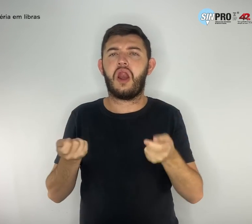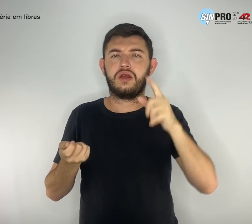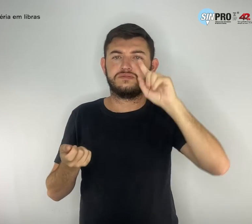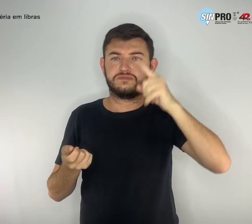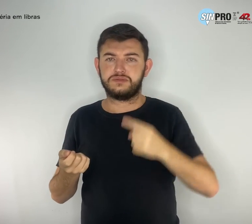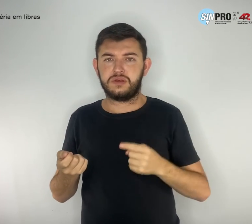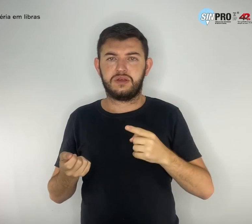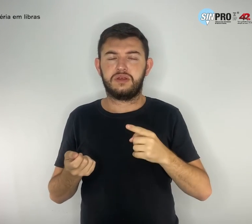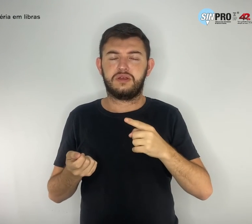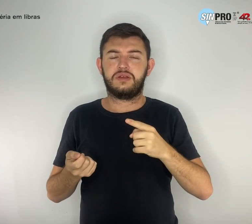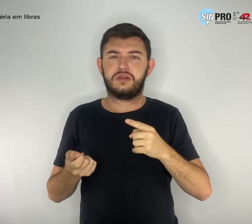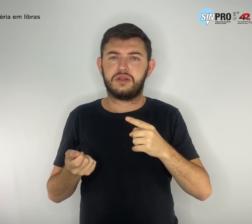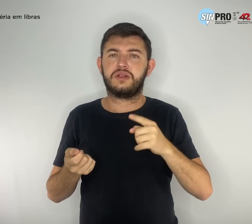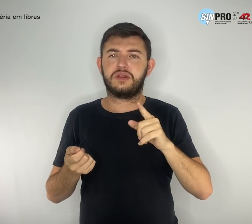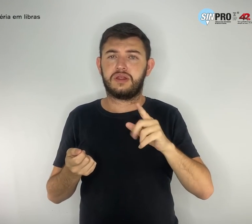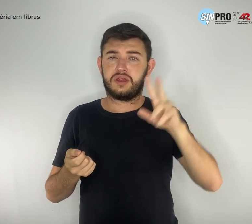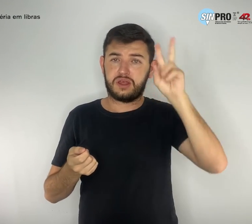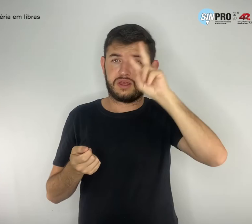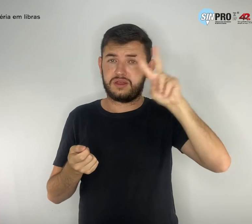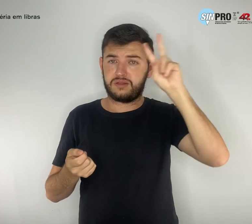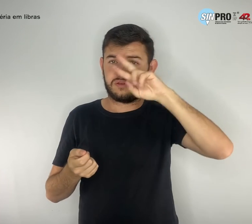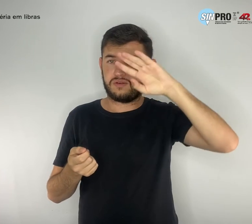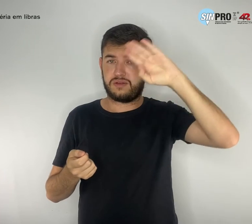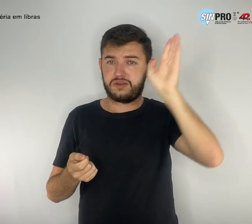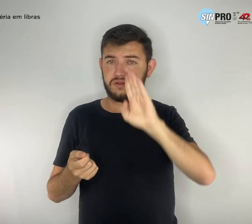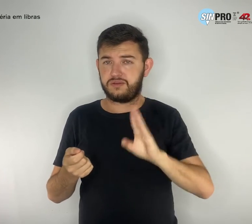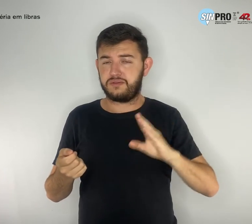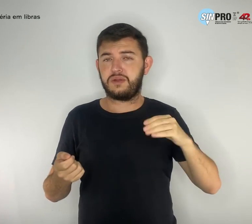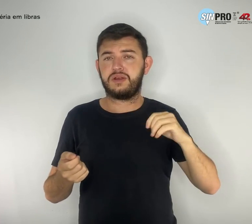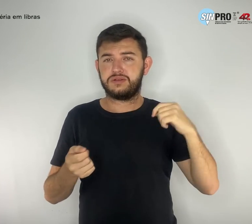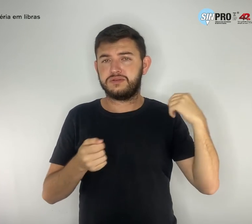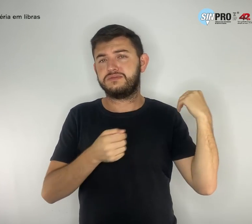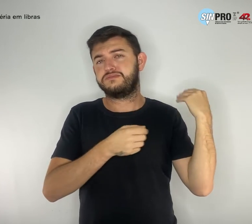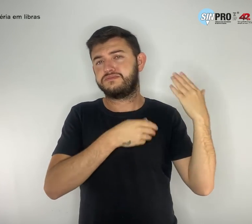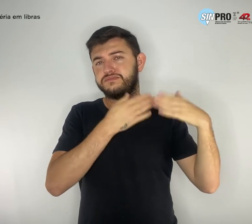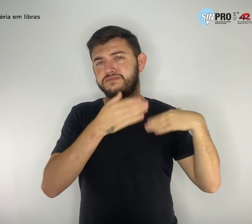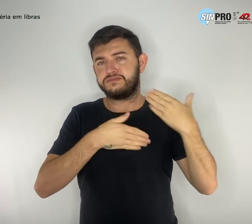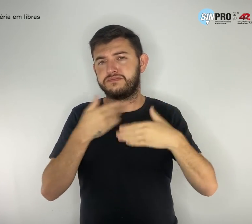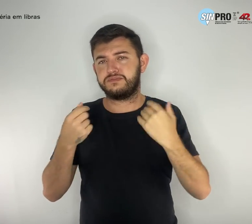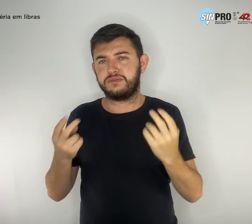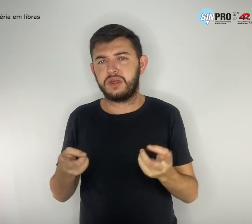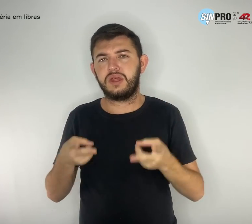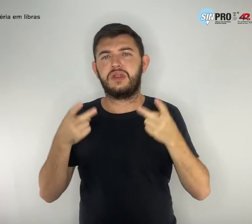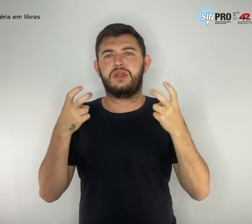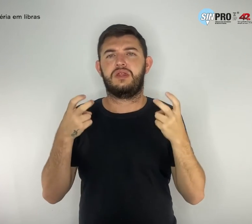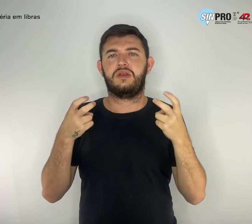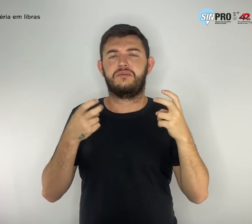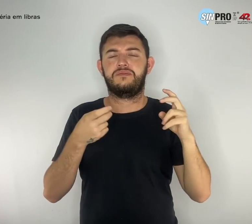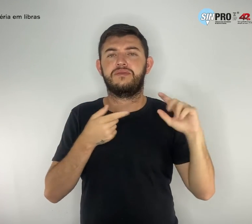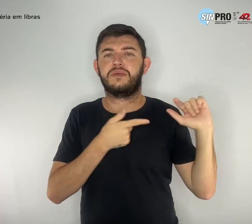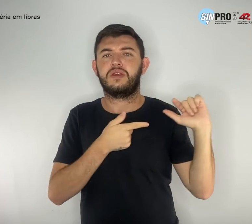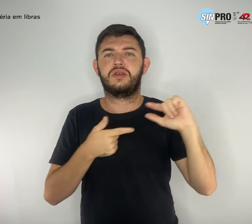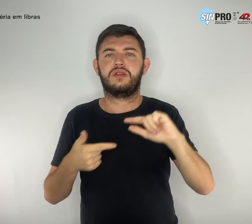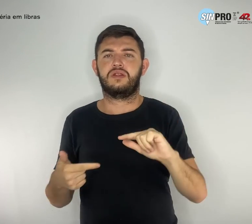da história brasileira, vê-se objetivamente que a trajetória social do negro sempre